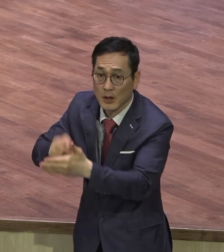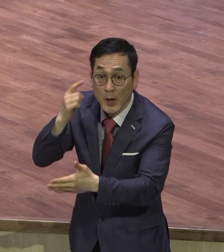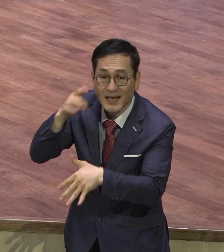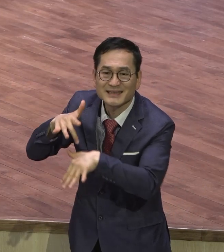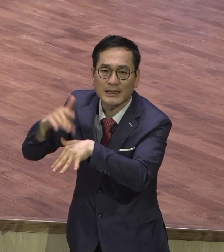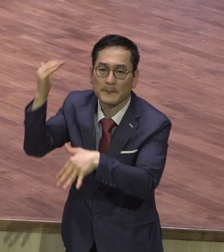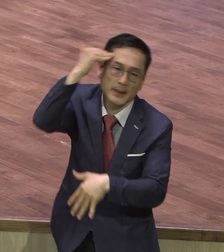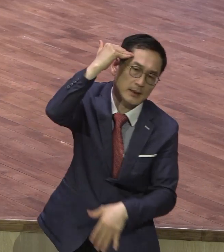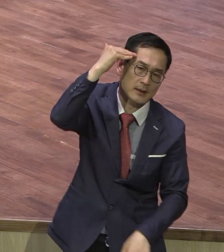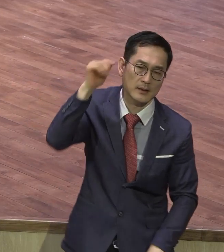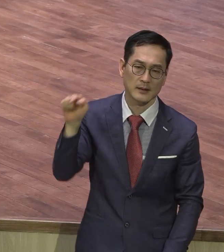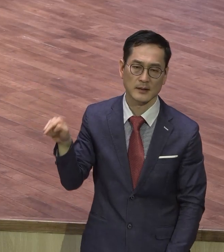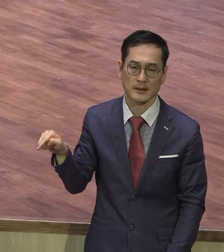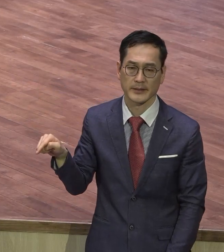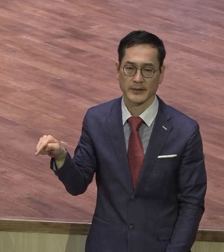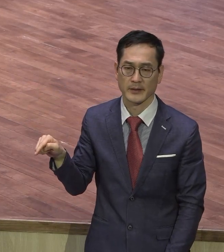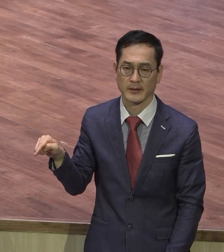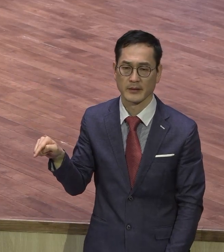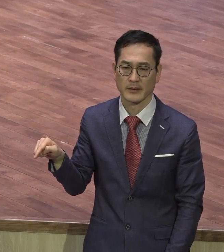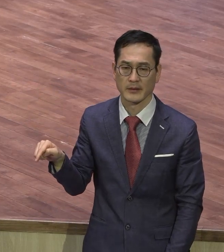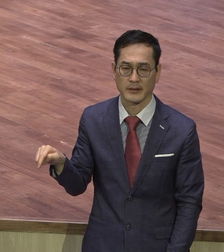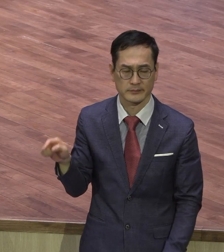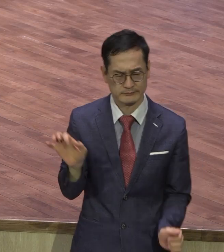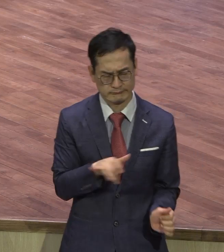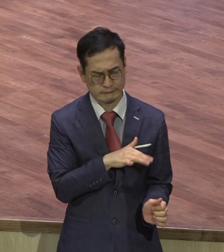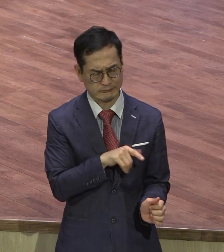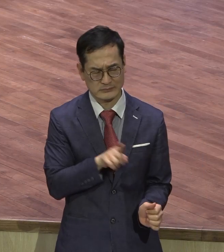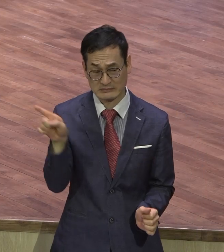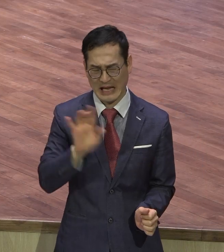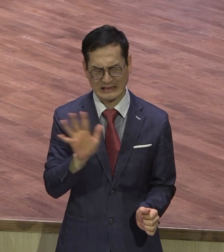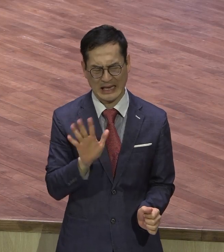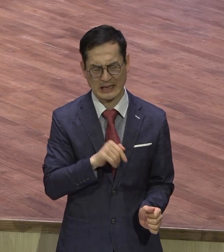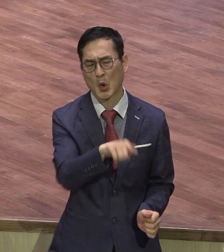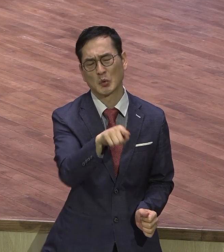종교예요. 겸허하게 속입니다. 이 종교를